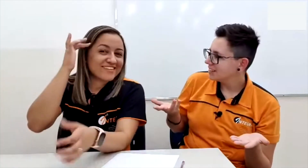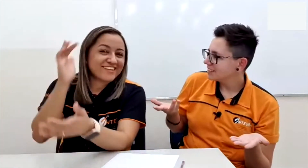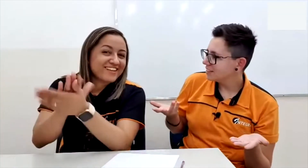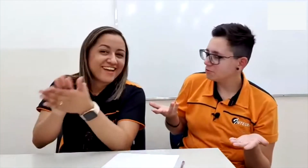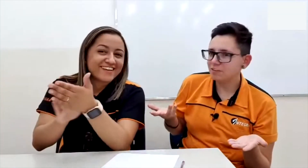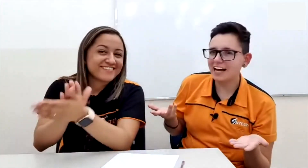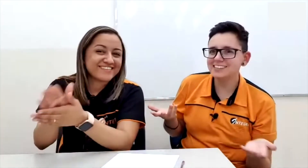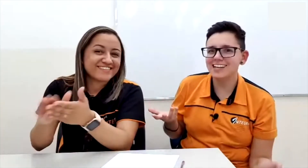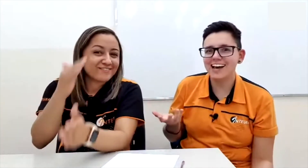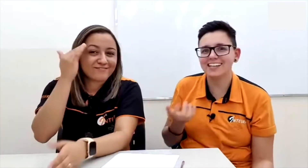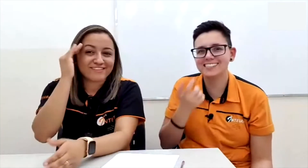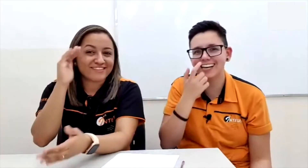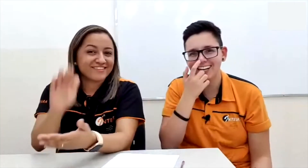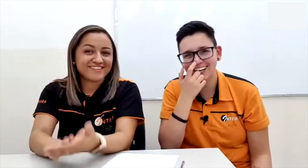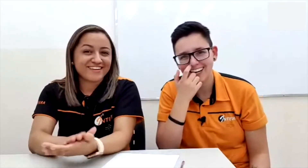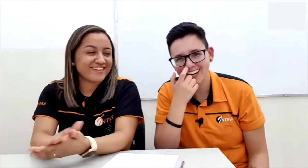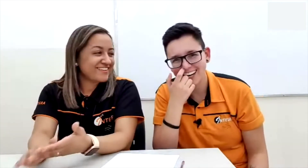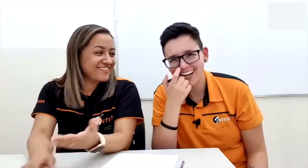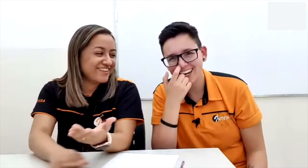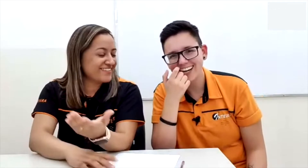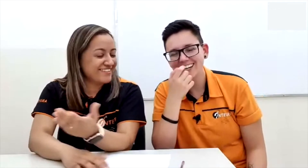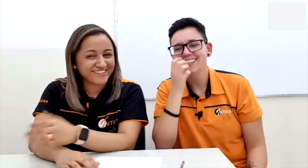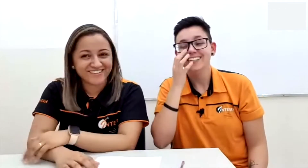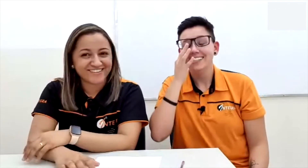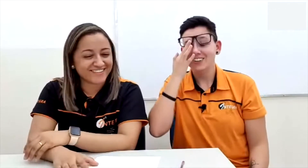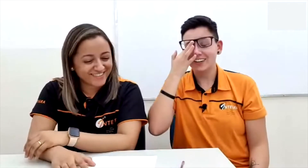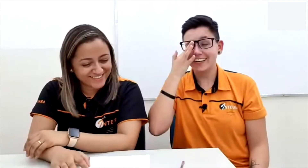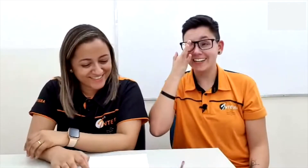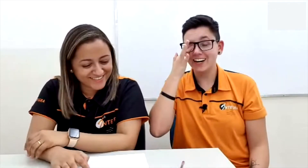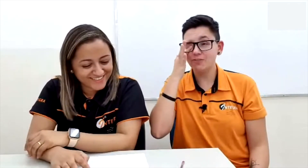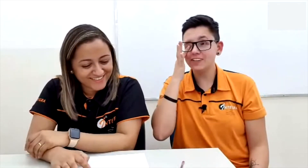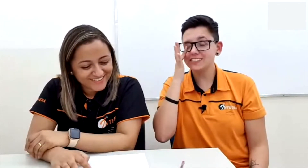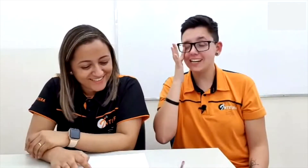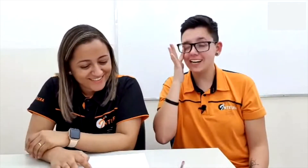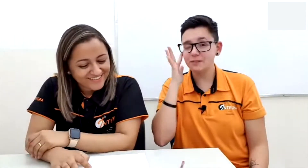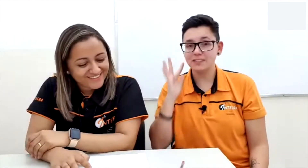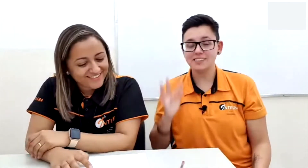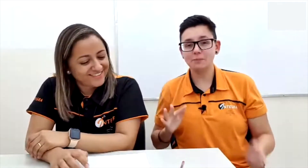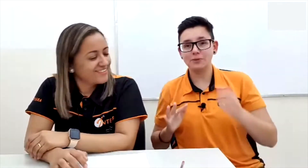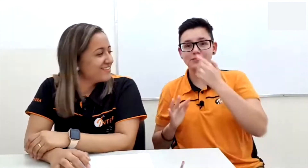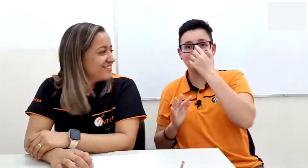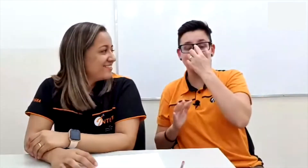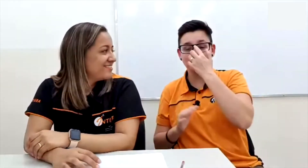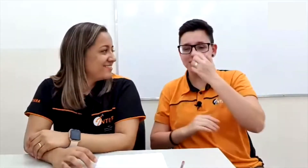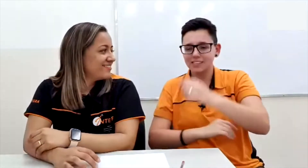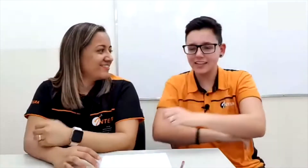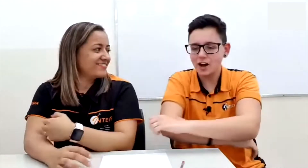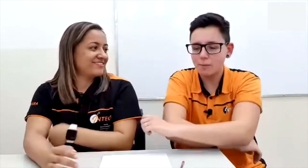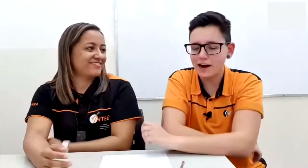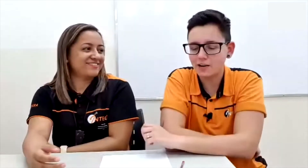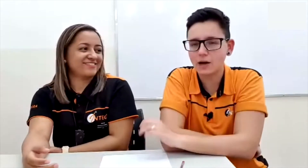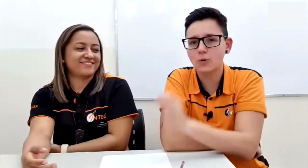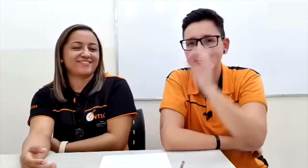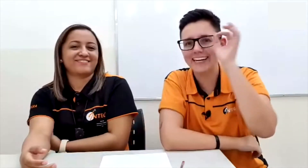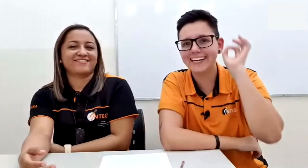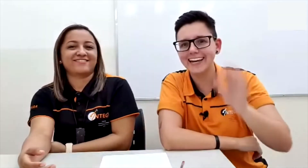Que frase é essa? Não dá para entender nada, né, O que não fazer em Libras, hein, produção? A gente precisa criar uma aula. O que